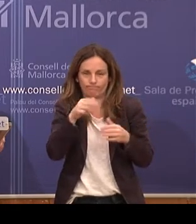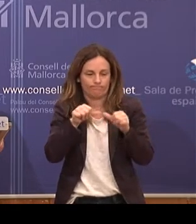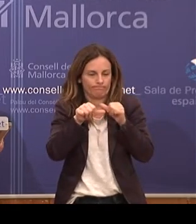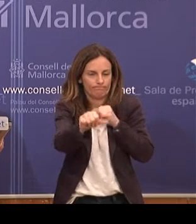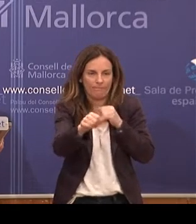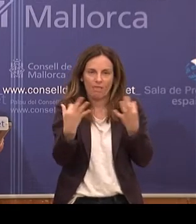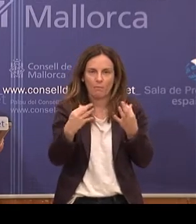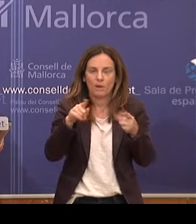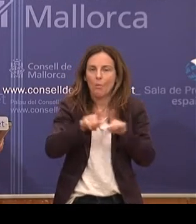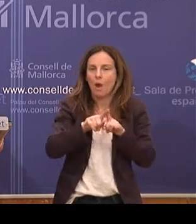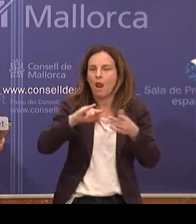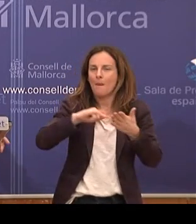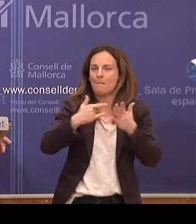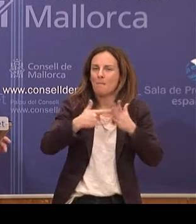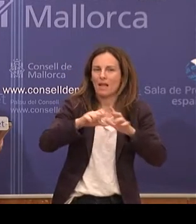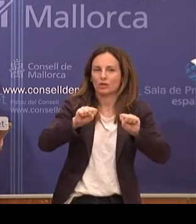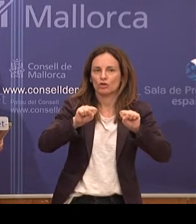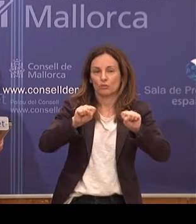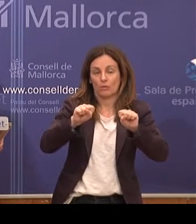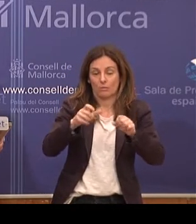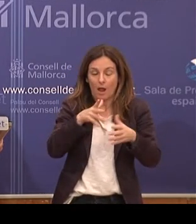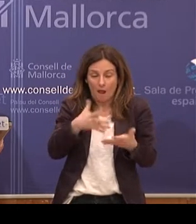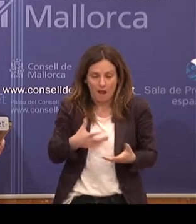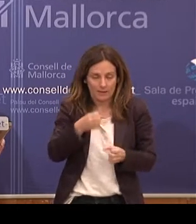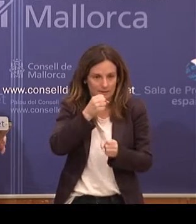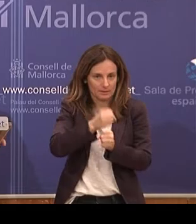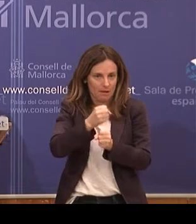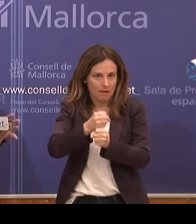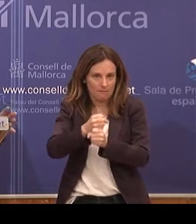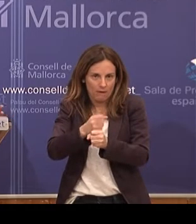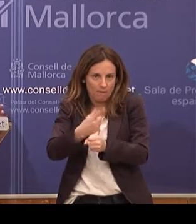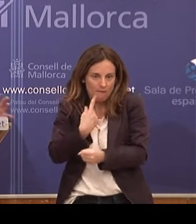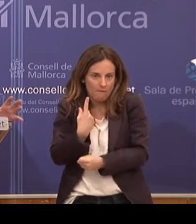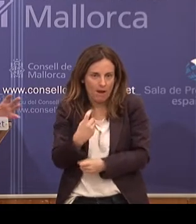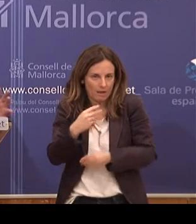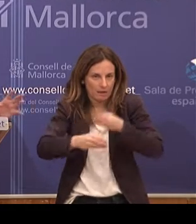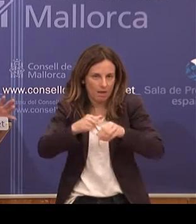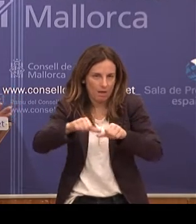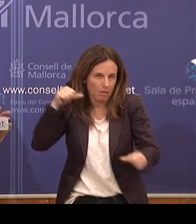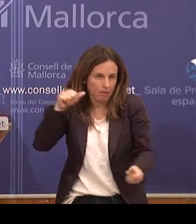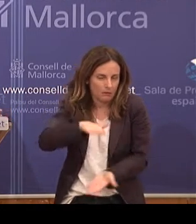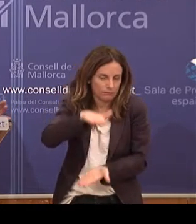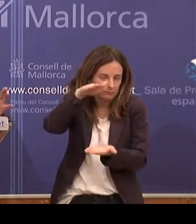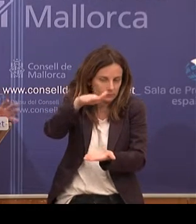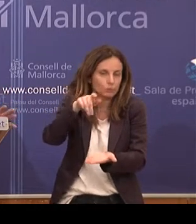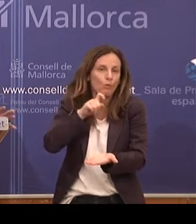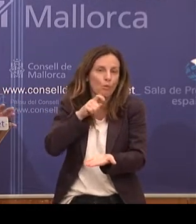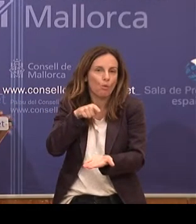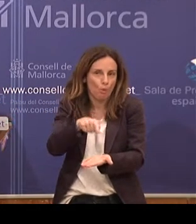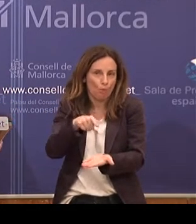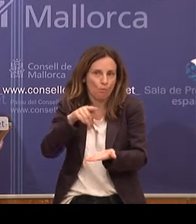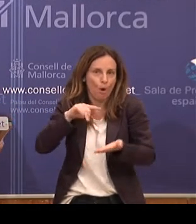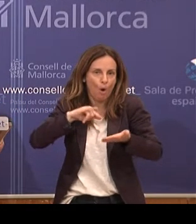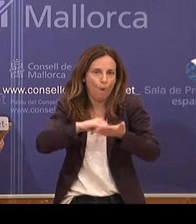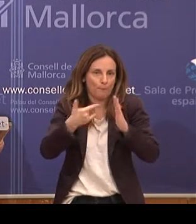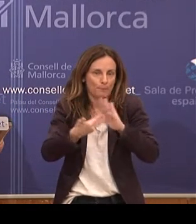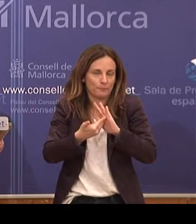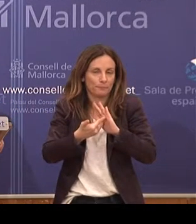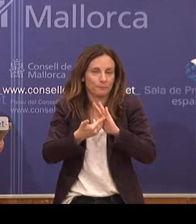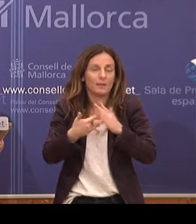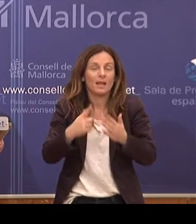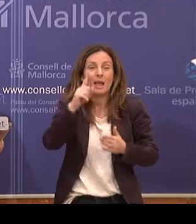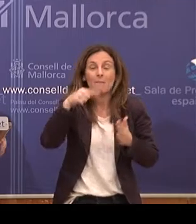Duim un retrat de 3 anys dins la recaptació i dins la demolició. De fet, la legislatura passada no es va fer cap demolició per part